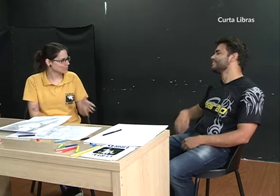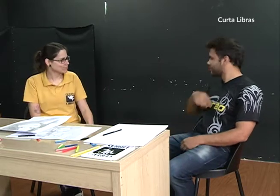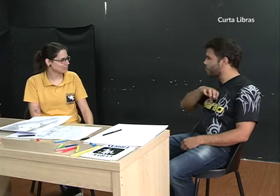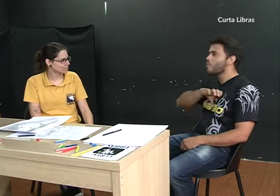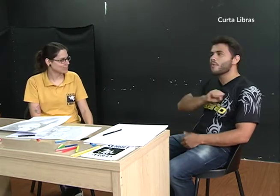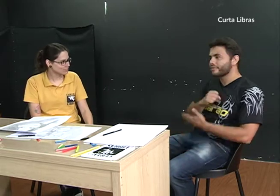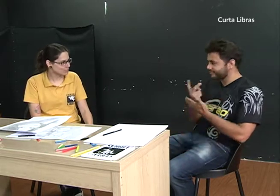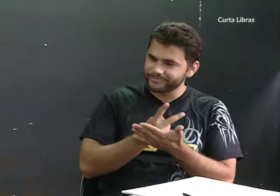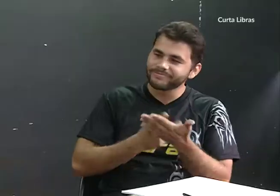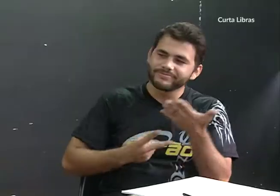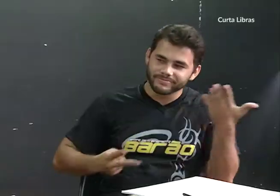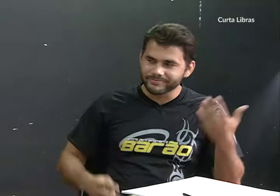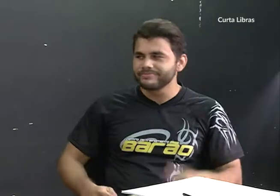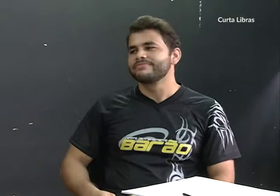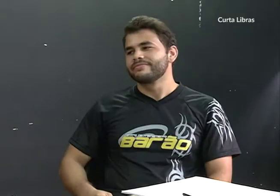Tá bom.